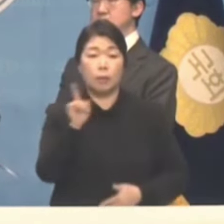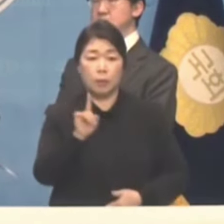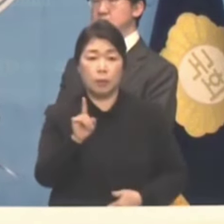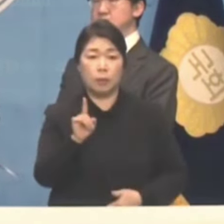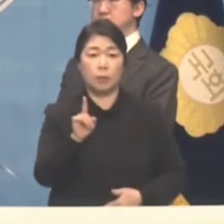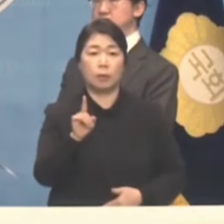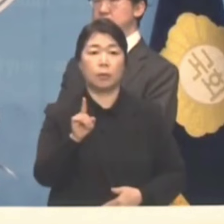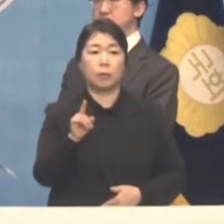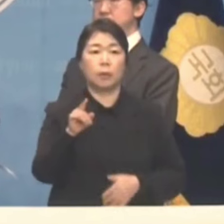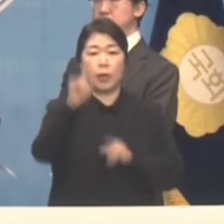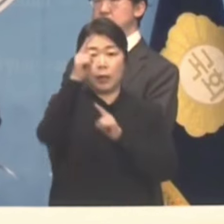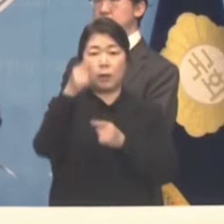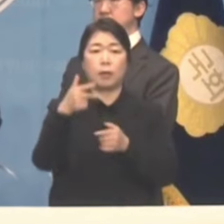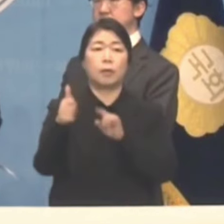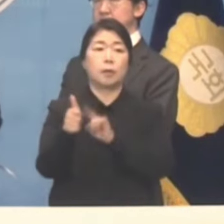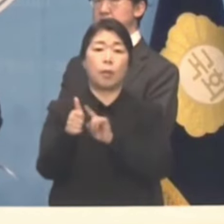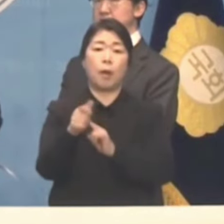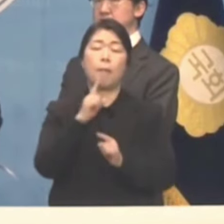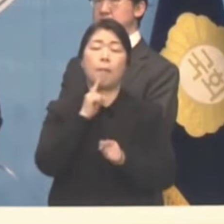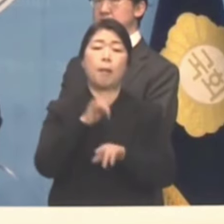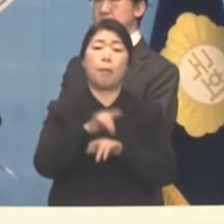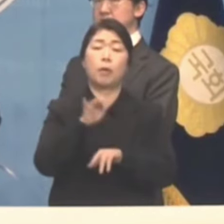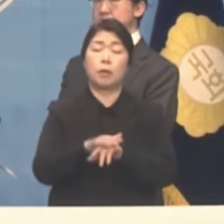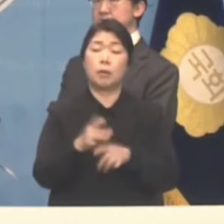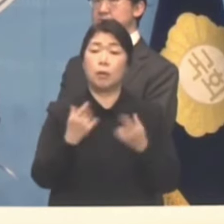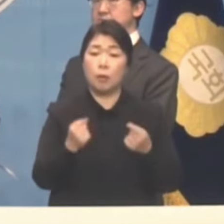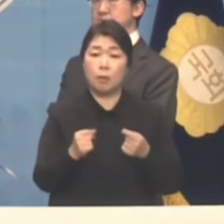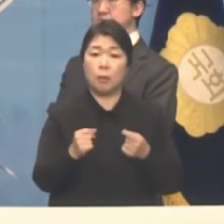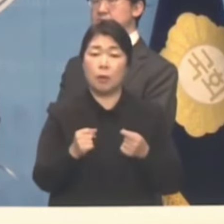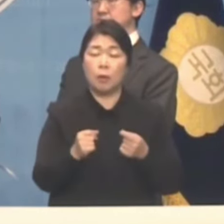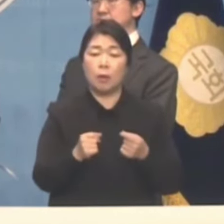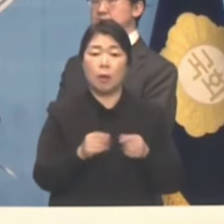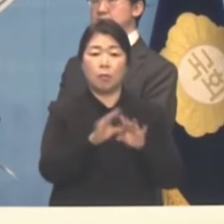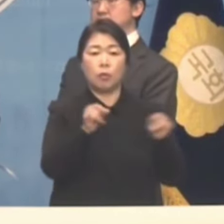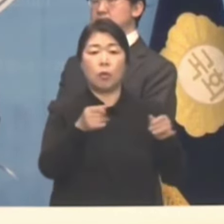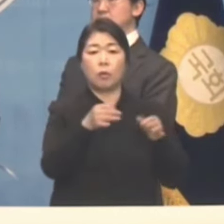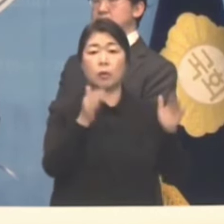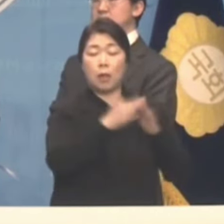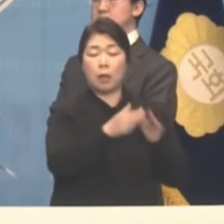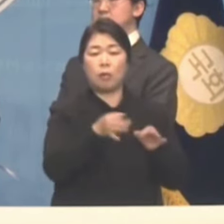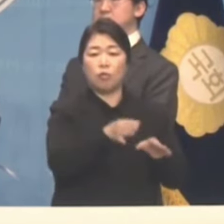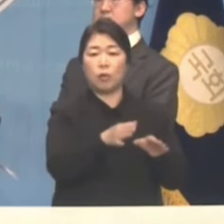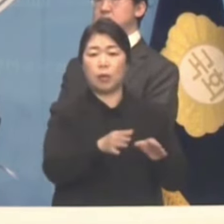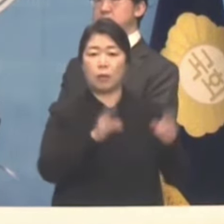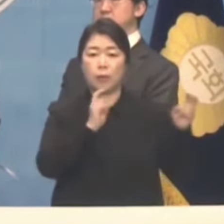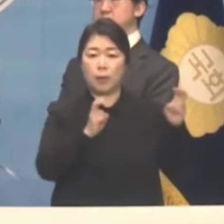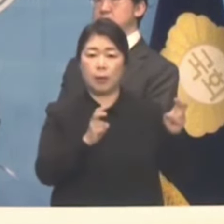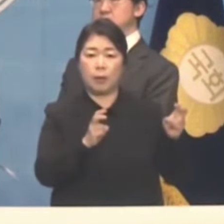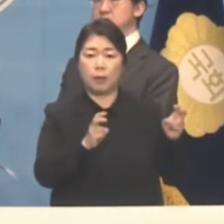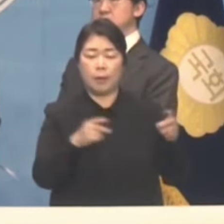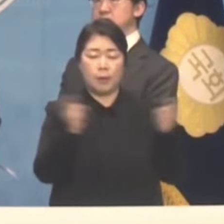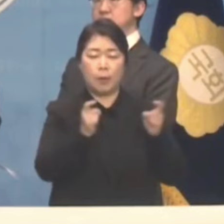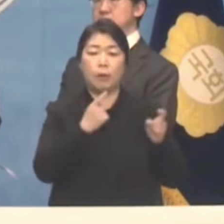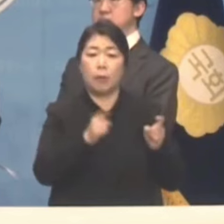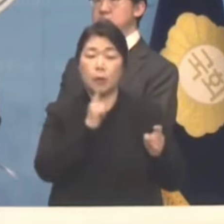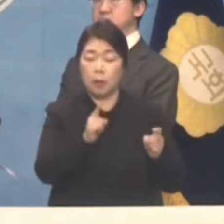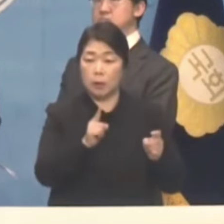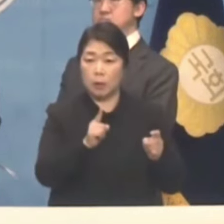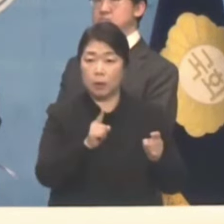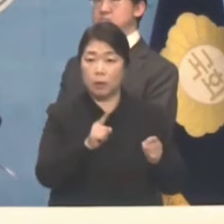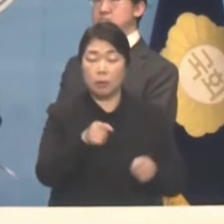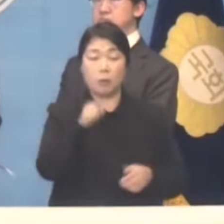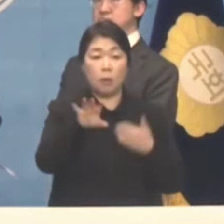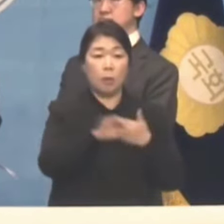뭐냐면음 부동산 투기업자 싸웠다 그랬습니다이 백현동에 정바울 씨야 말로